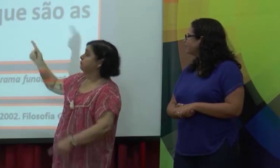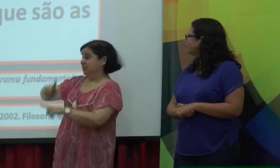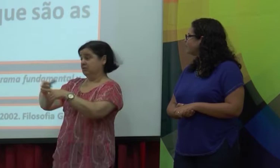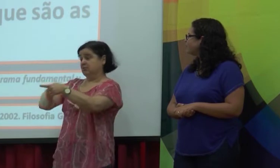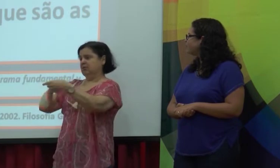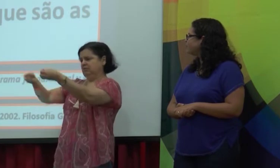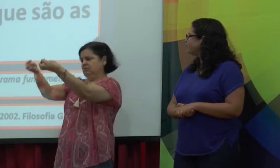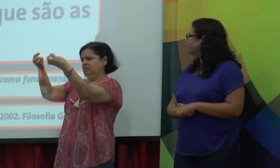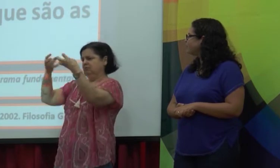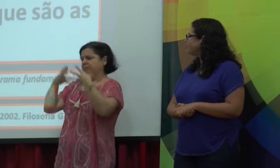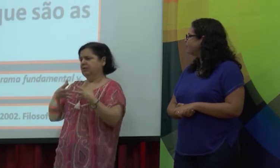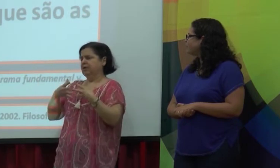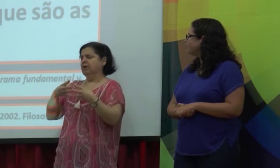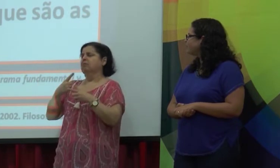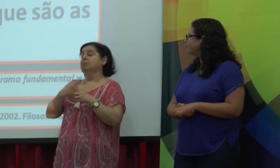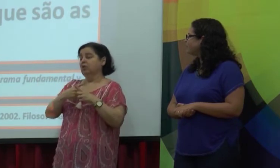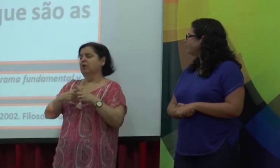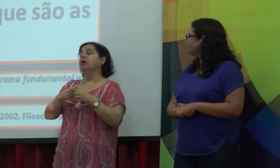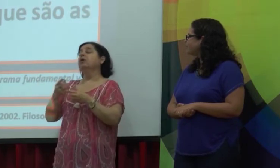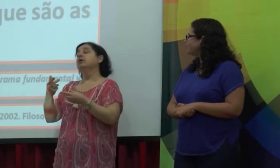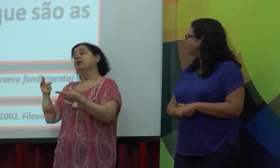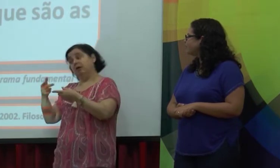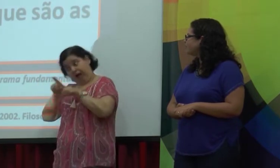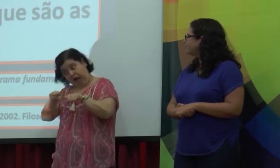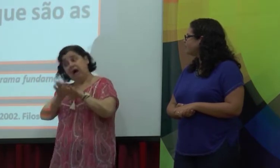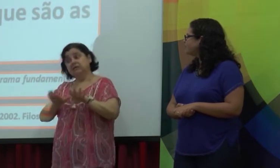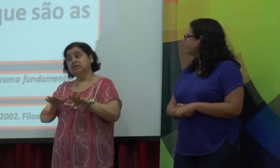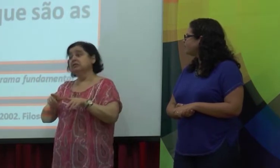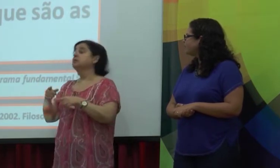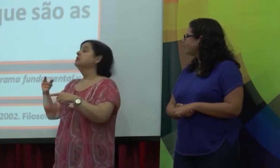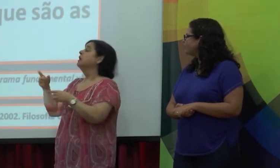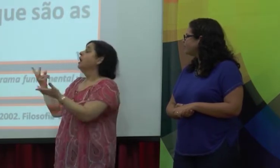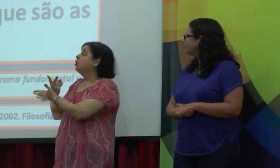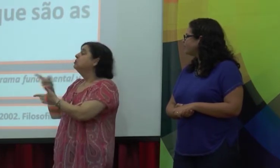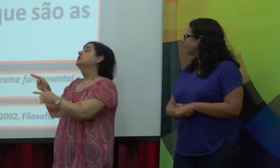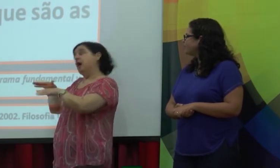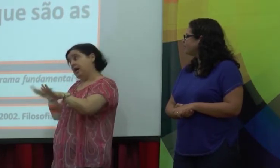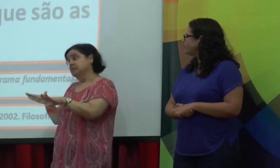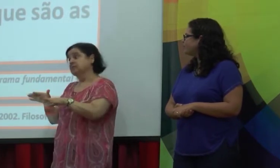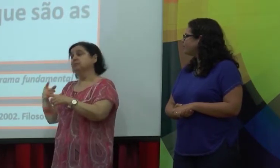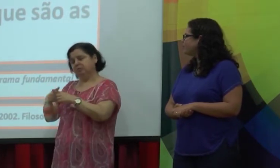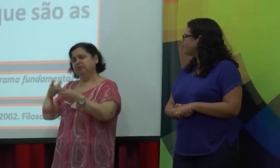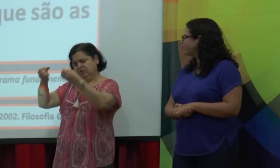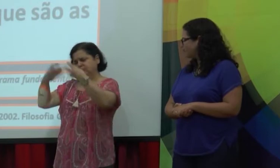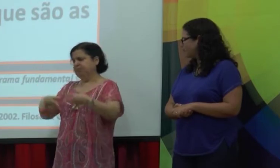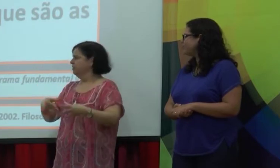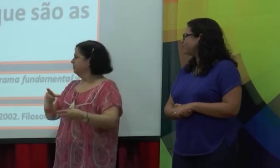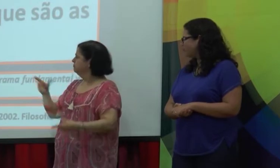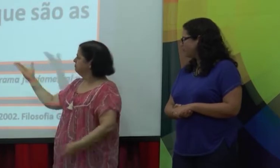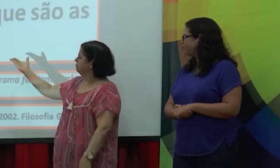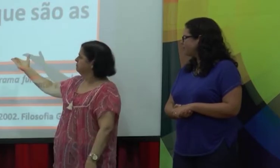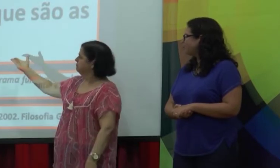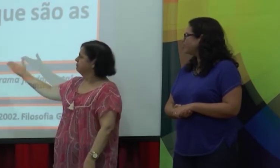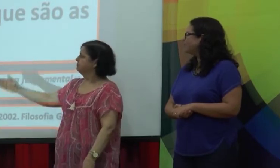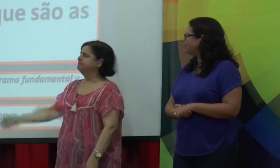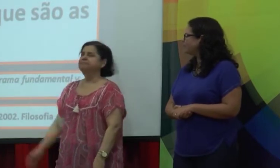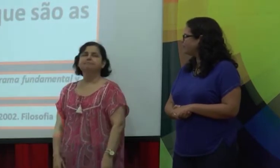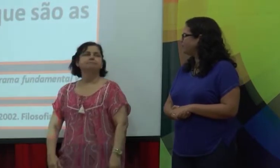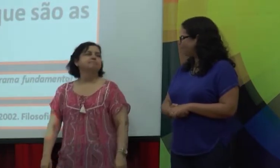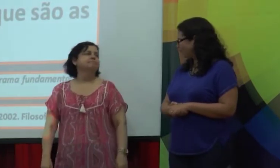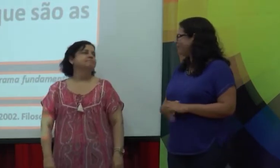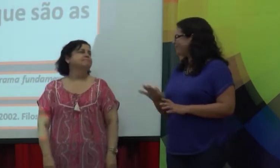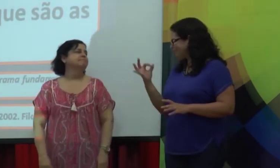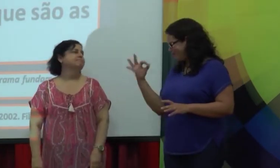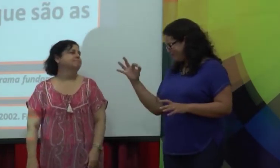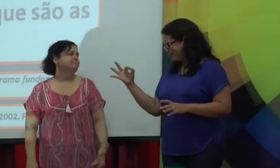filosofia, que nos mostra o porquê das coisas, que nos esclarecem.